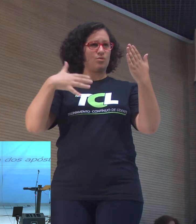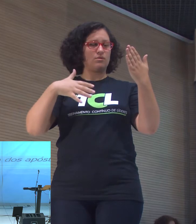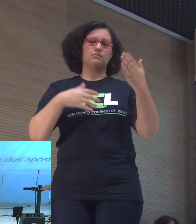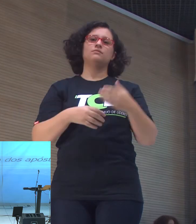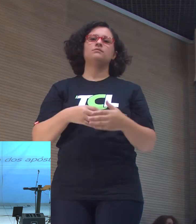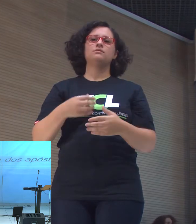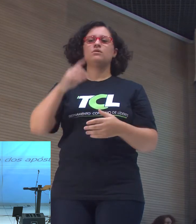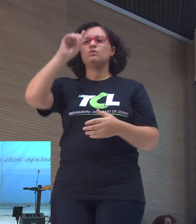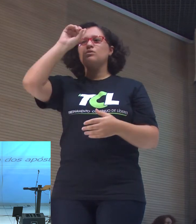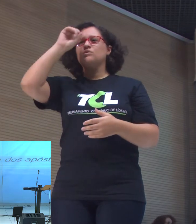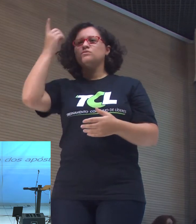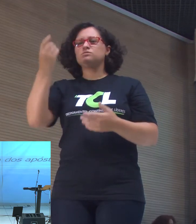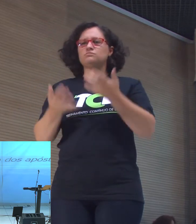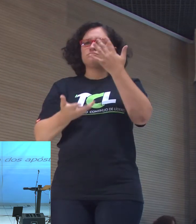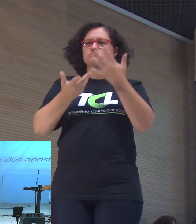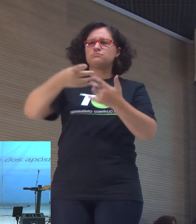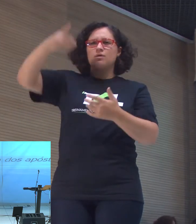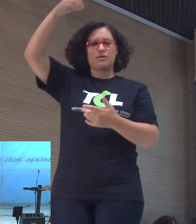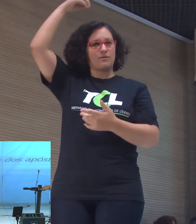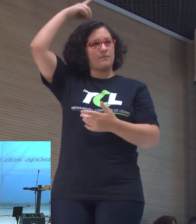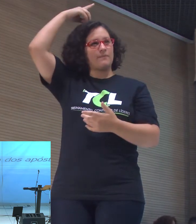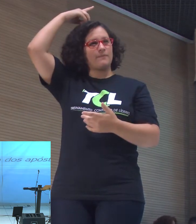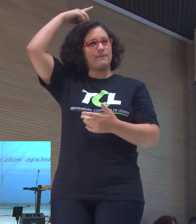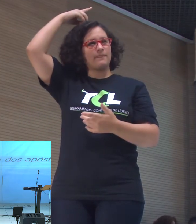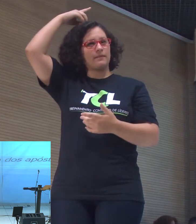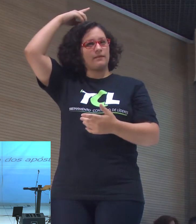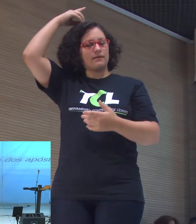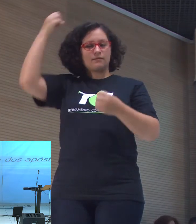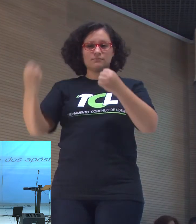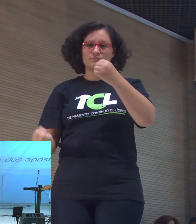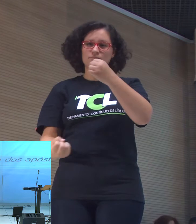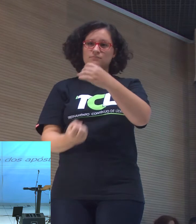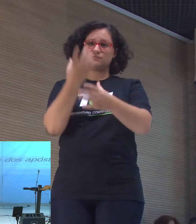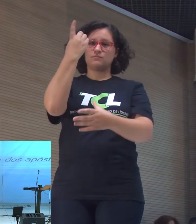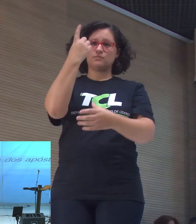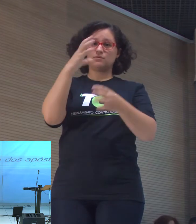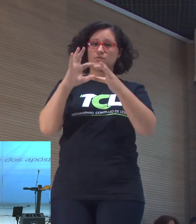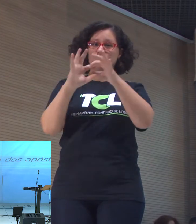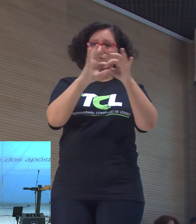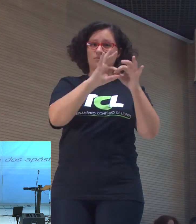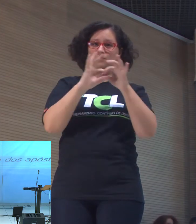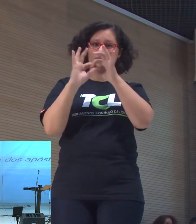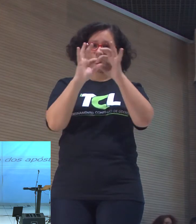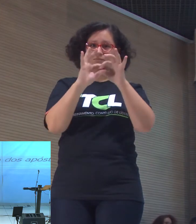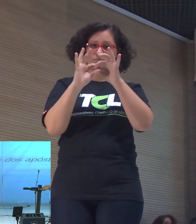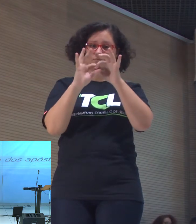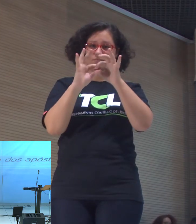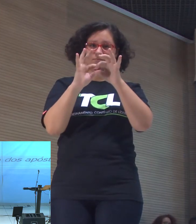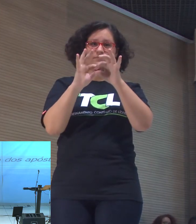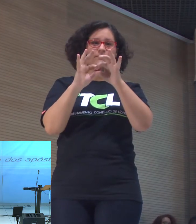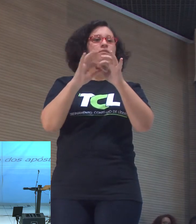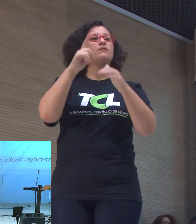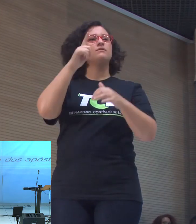No Pentecostes, como a gente viu, eles nasceram em unidade. Pentecostes veio em um ambiente de unidade.